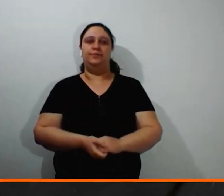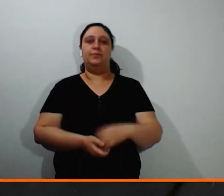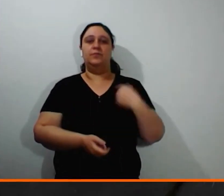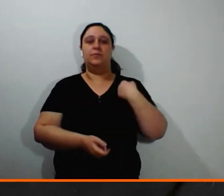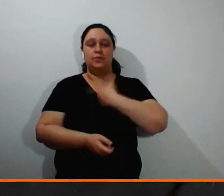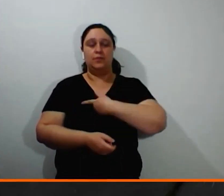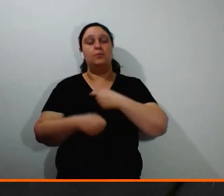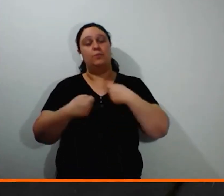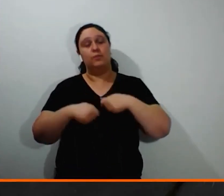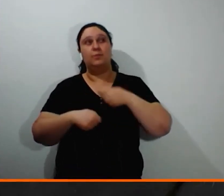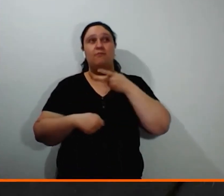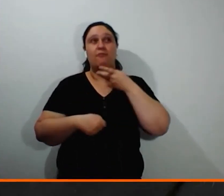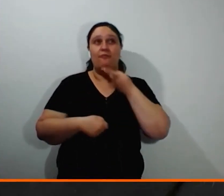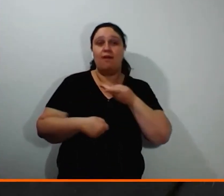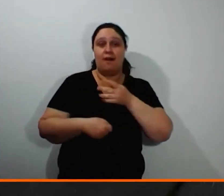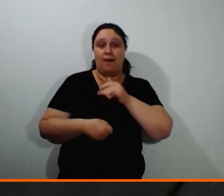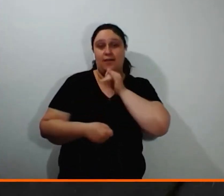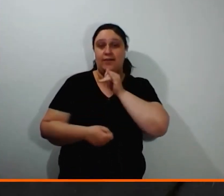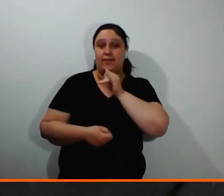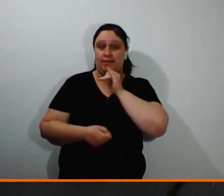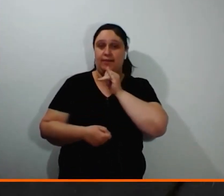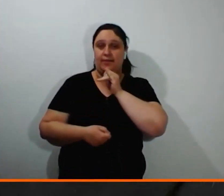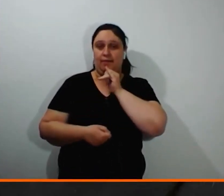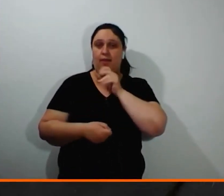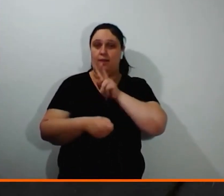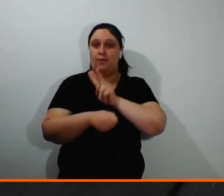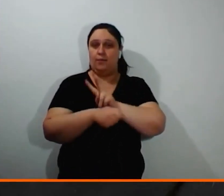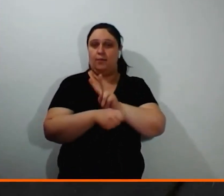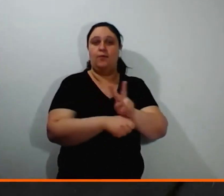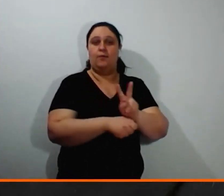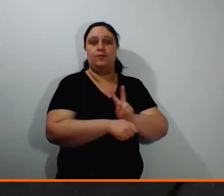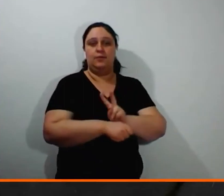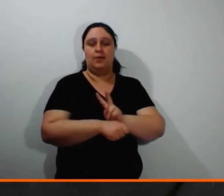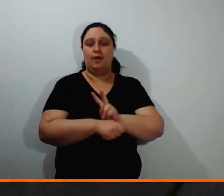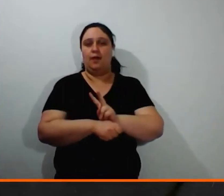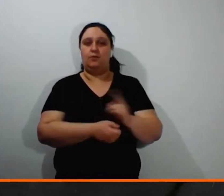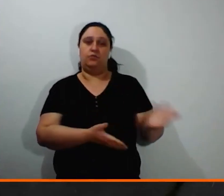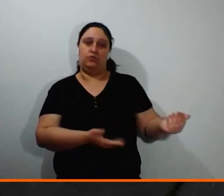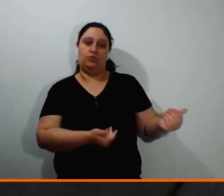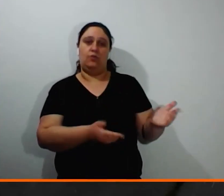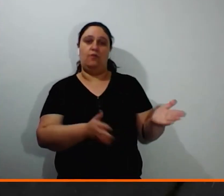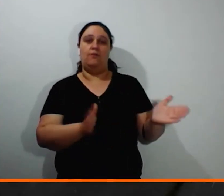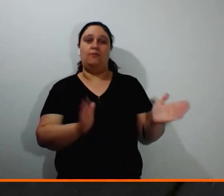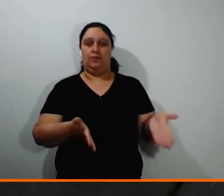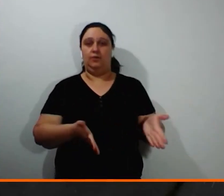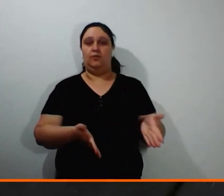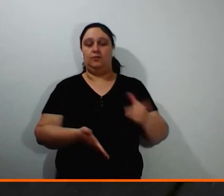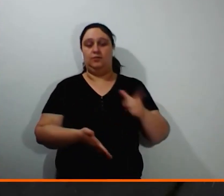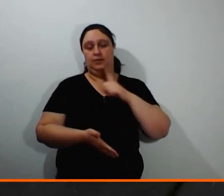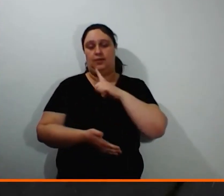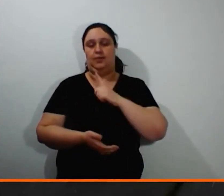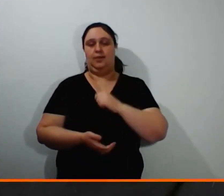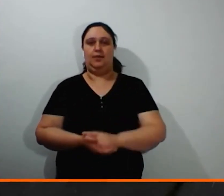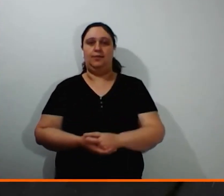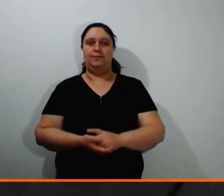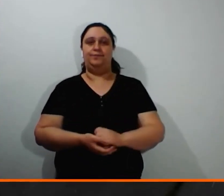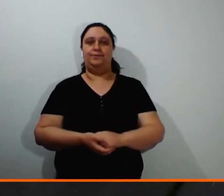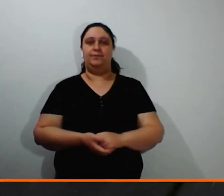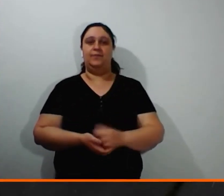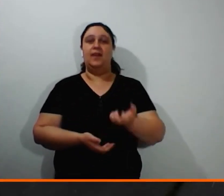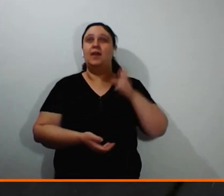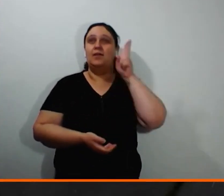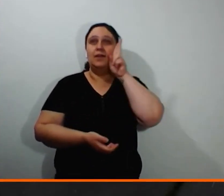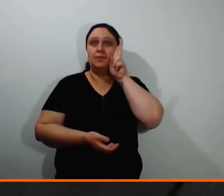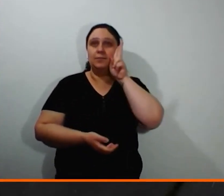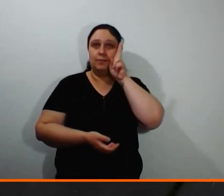de cuidados que os jovens têm hoje. Só queria lembrar vocês que no meu tempo, da